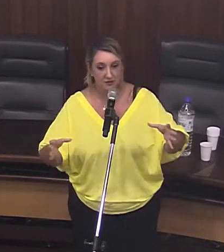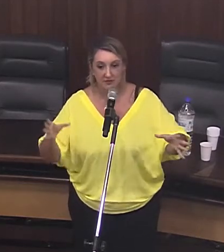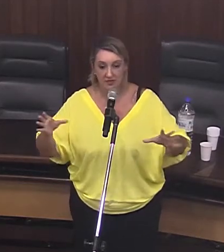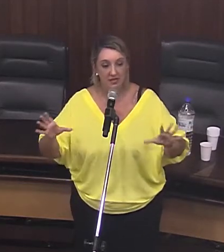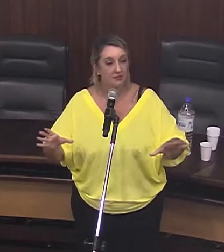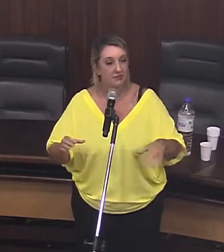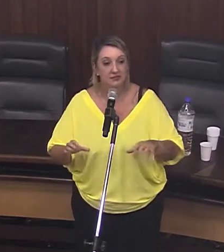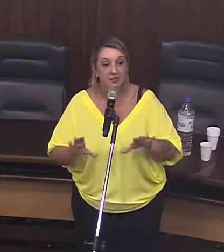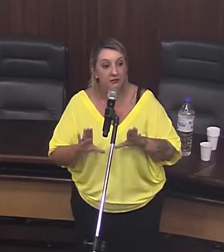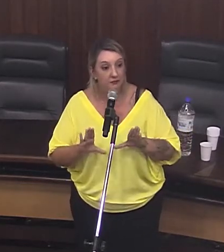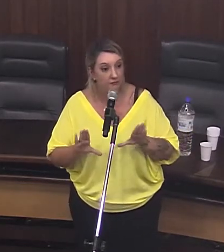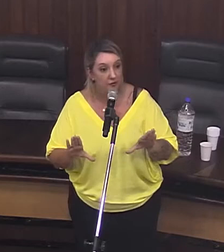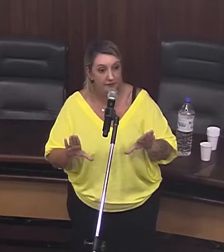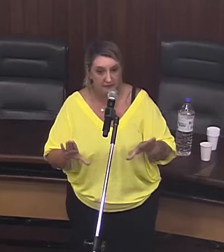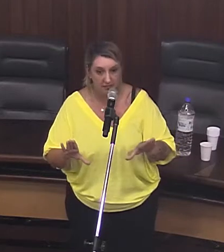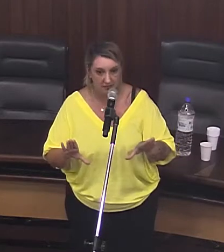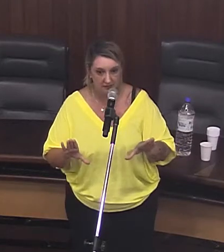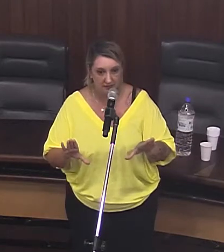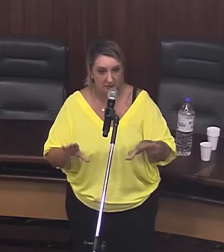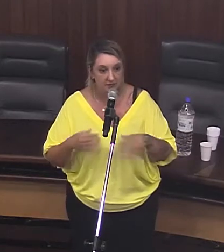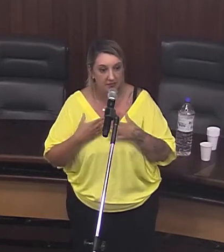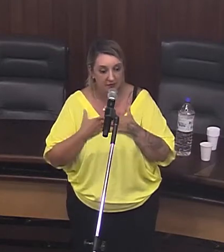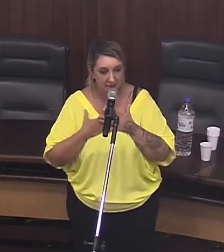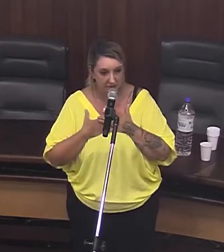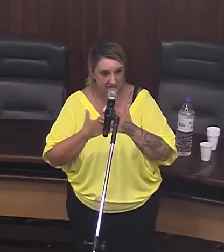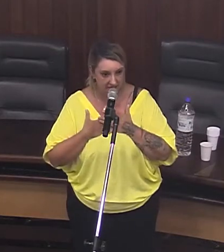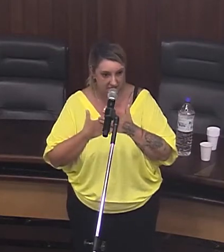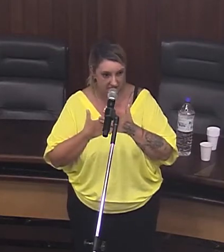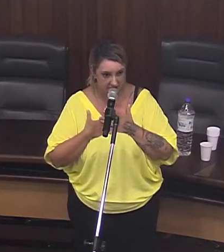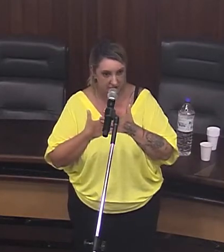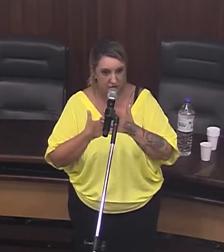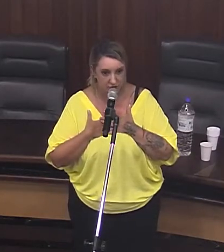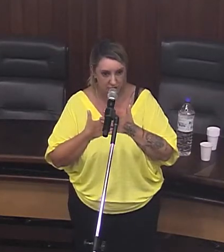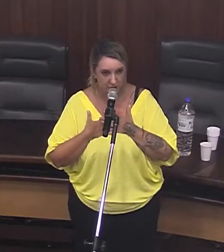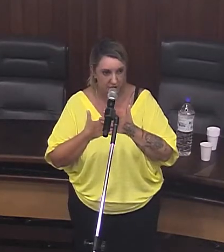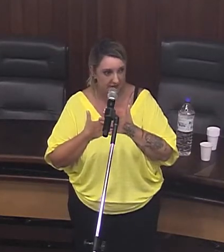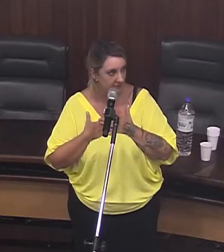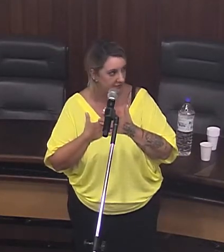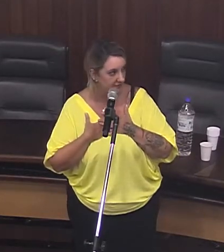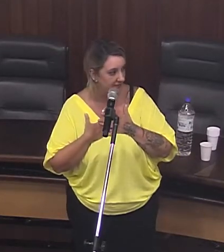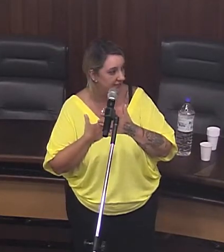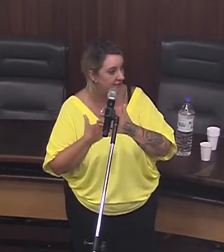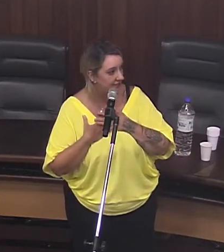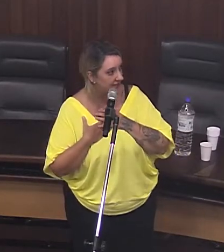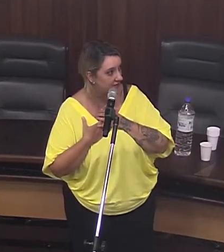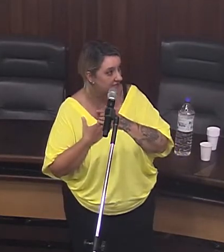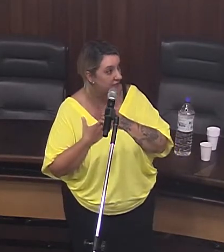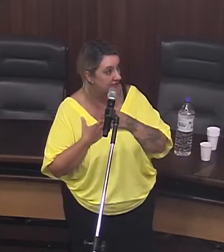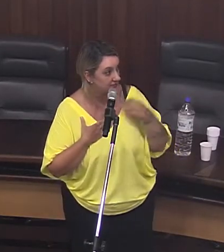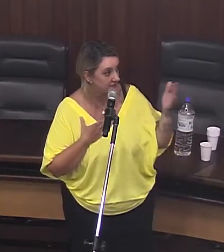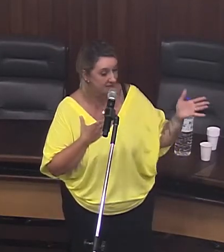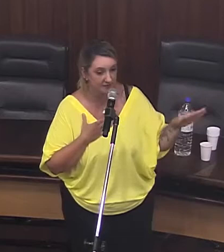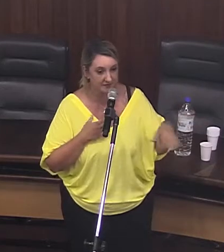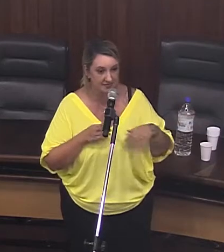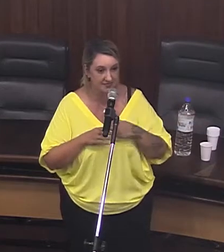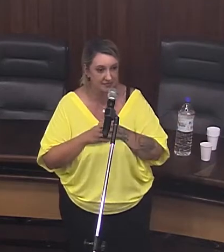não sei o que lá, não vou ver. Tá bom? Não é maldade. Juro por Deus. Nem eu, nem Elza. É outra também que vive esquecendo o